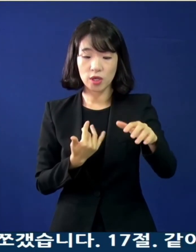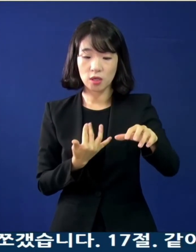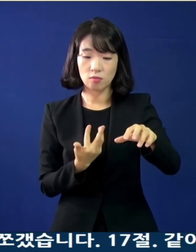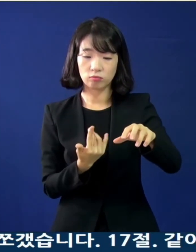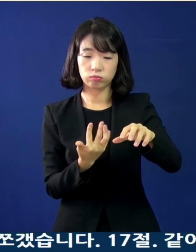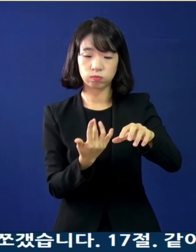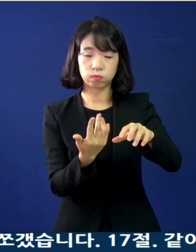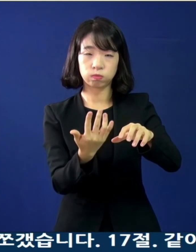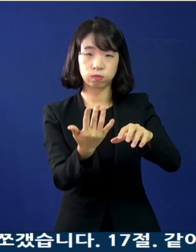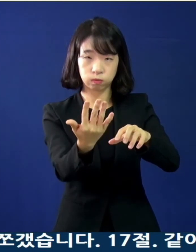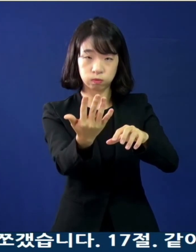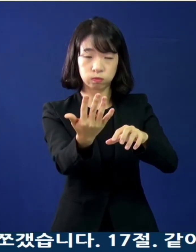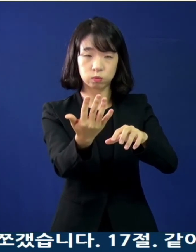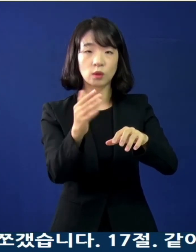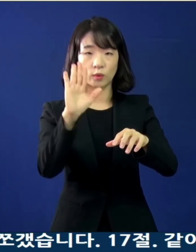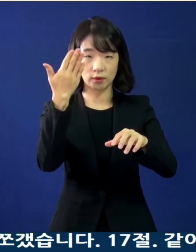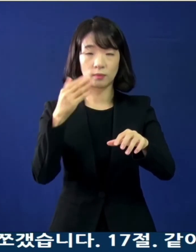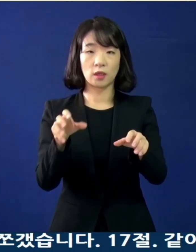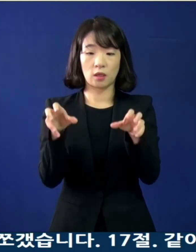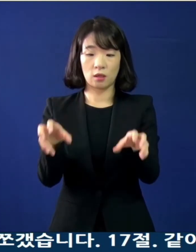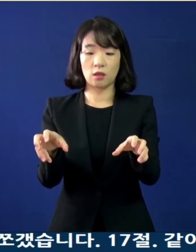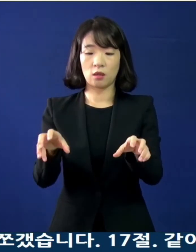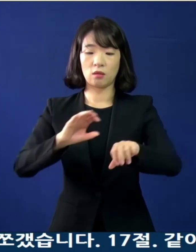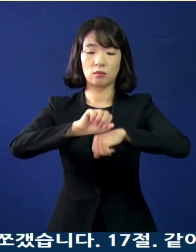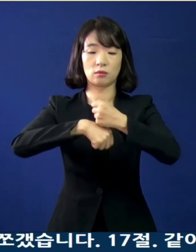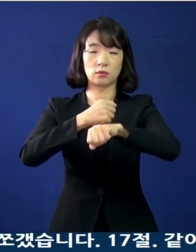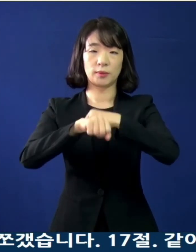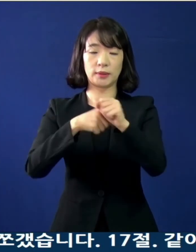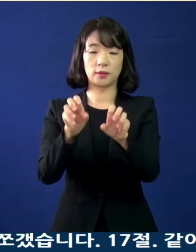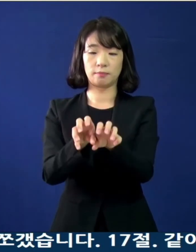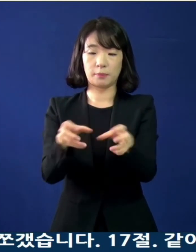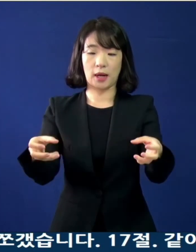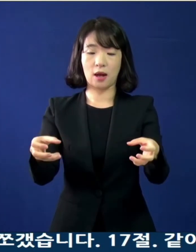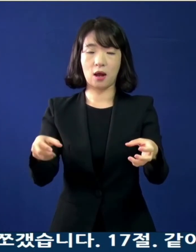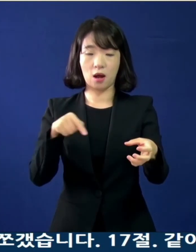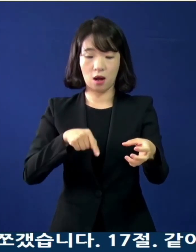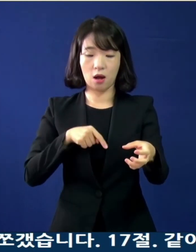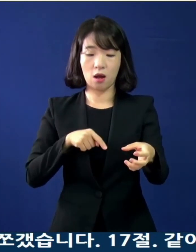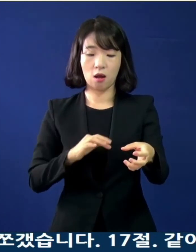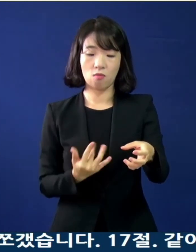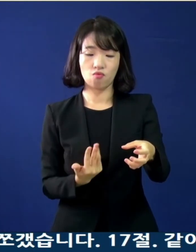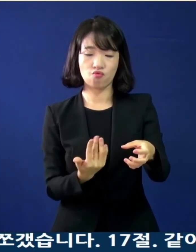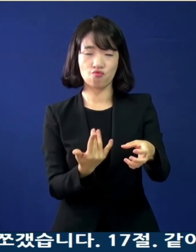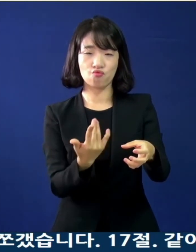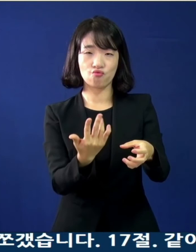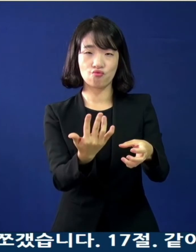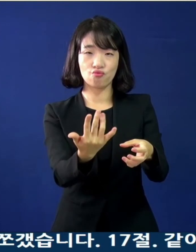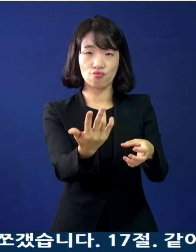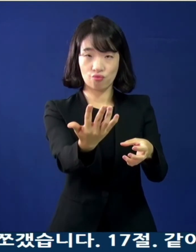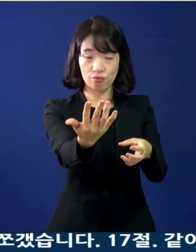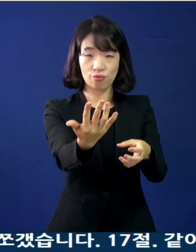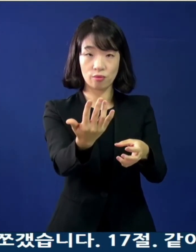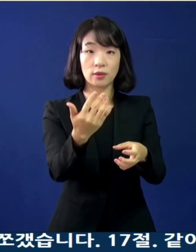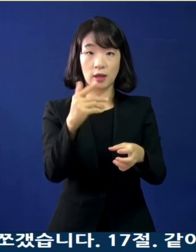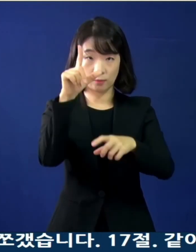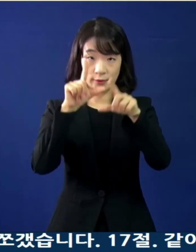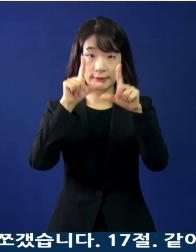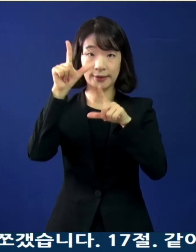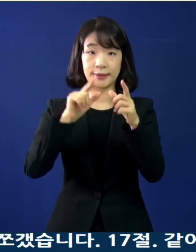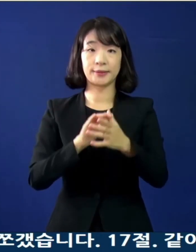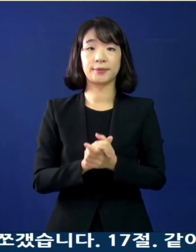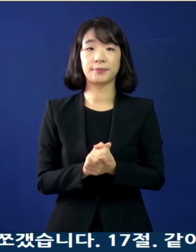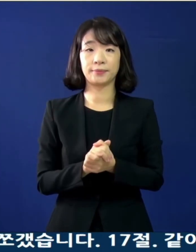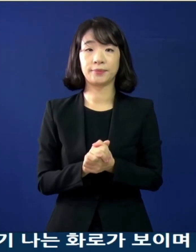이 여호와의 임재예요. 여호와의 임재가 두 개로 쪼개 놓은 재물들 사이로 지나가면서